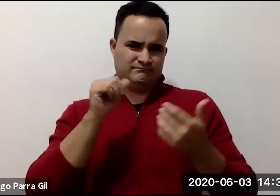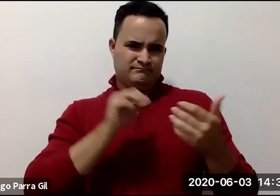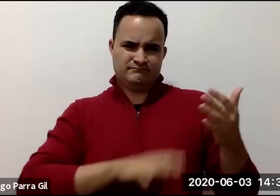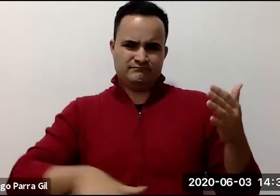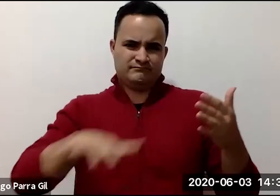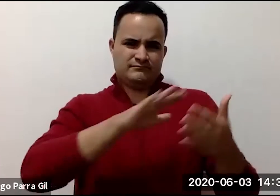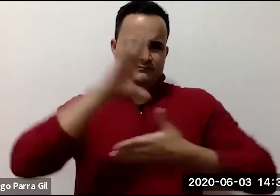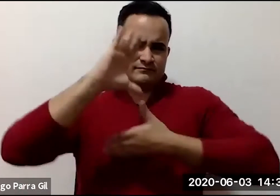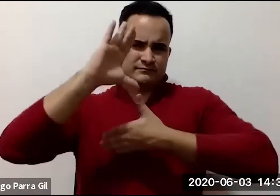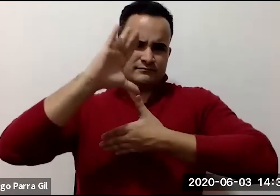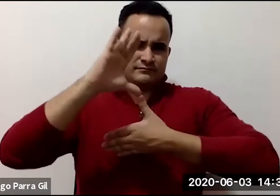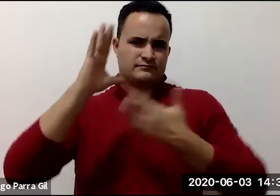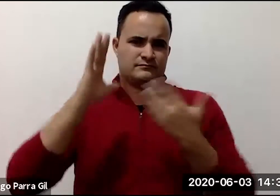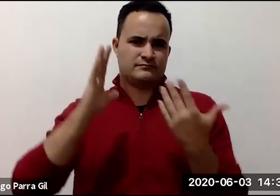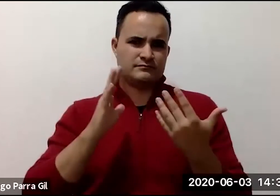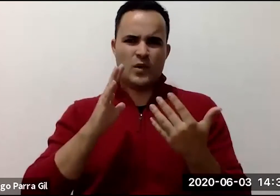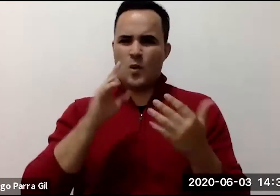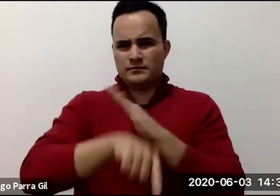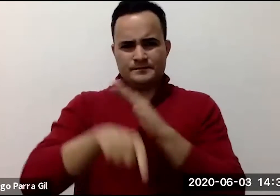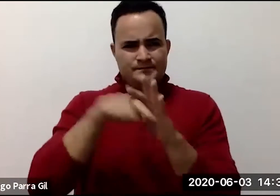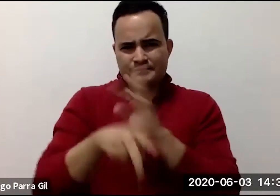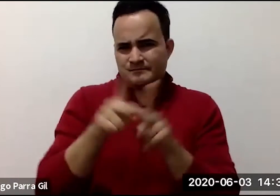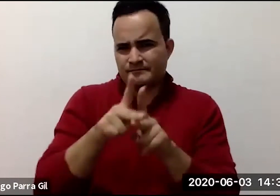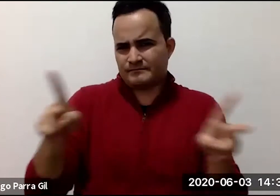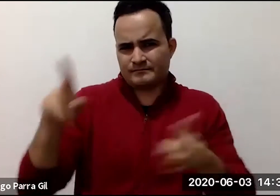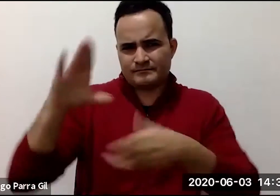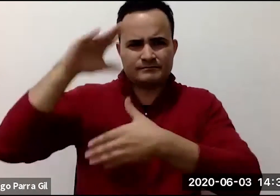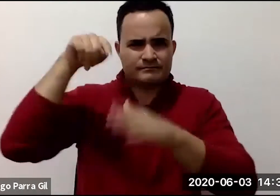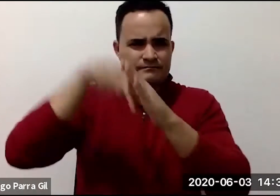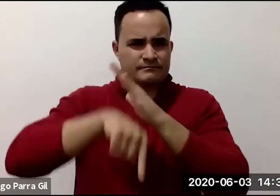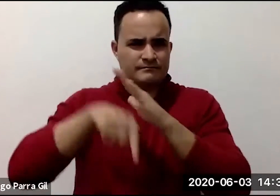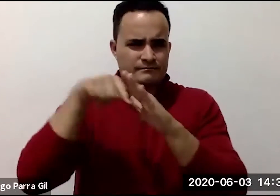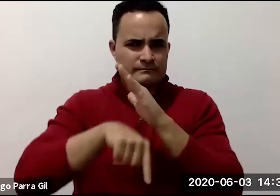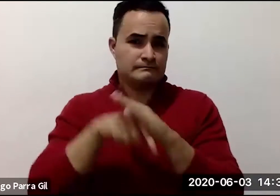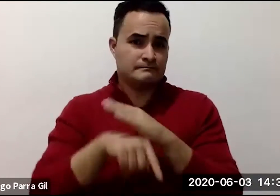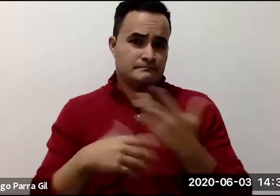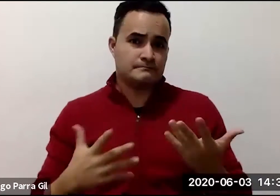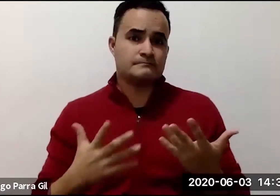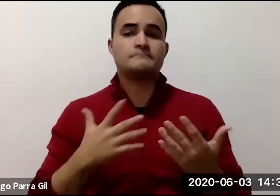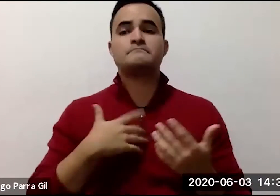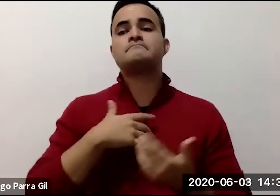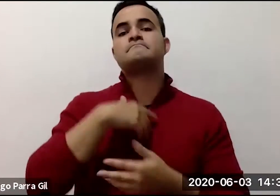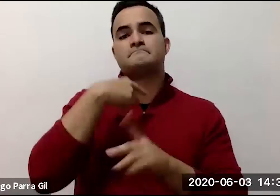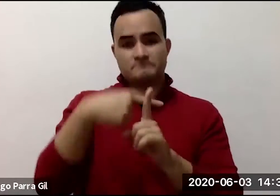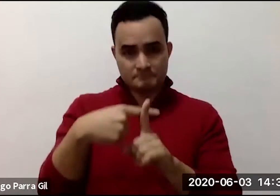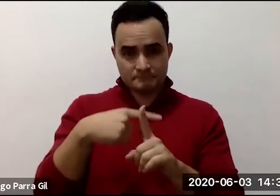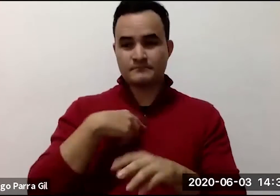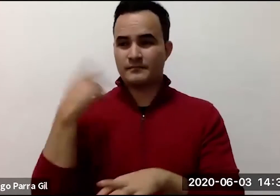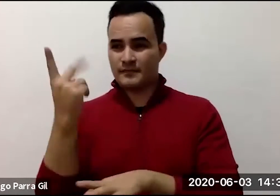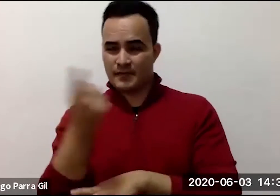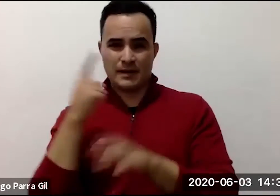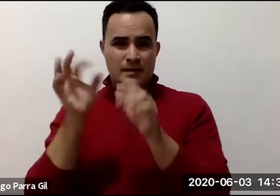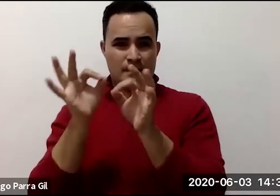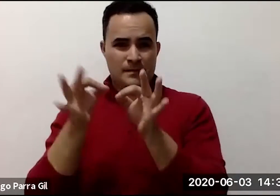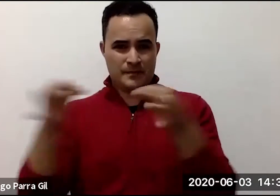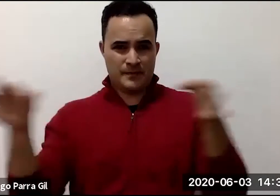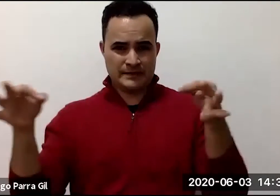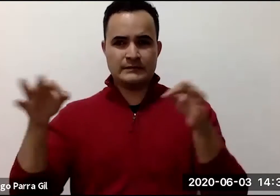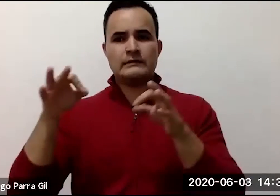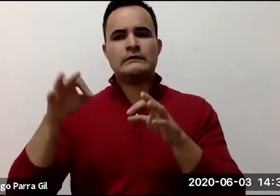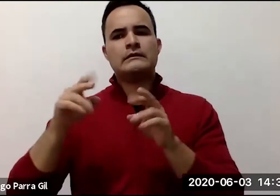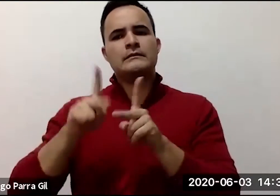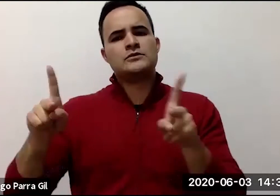Así también queremos recordar que ese lema del Movimiento Social de Personas con Discapacidad puede